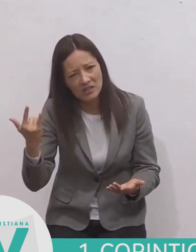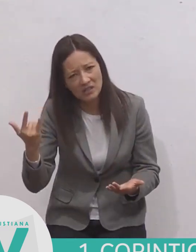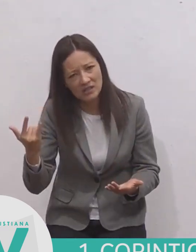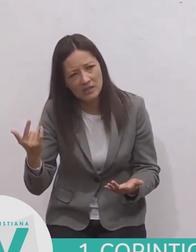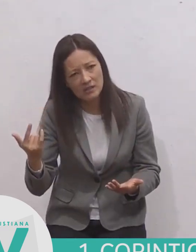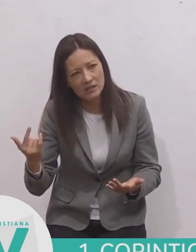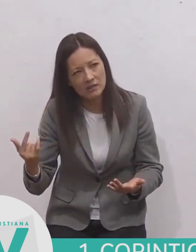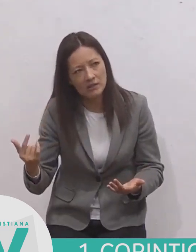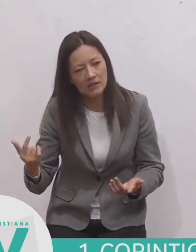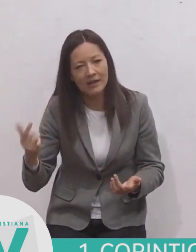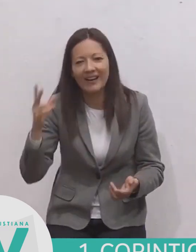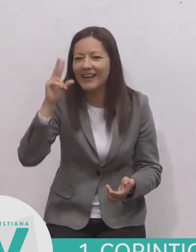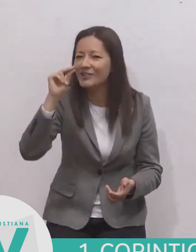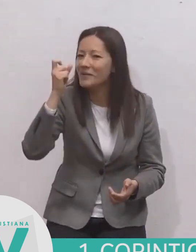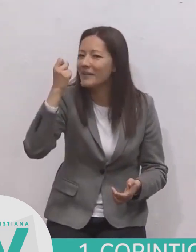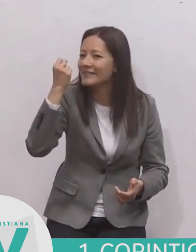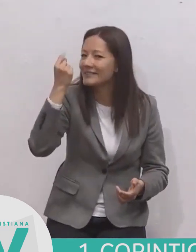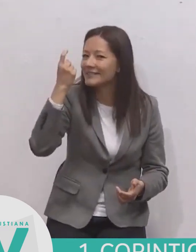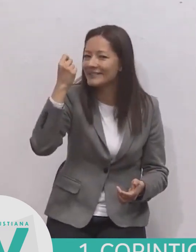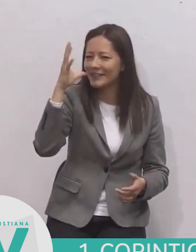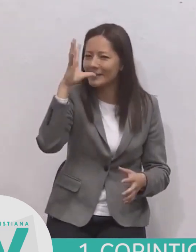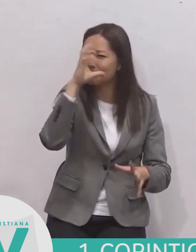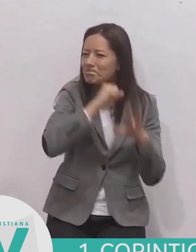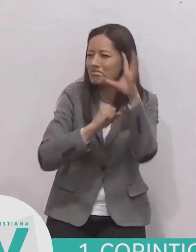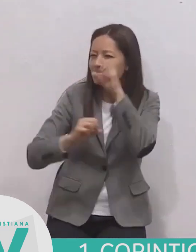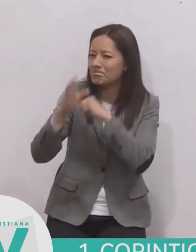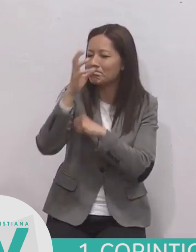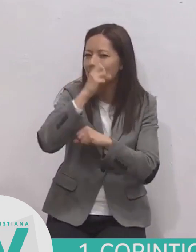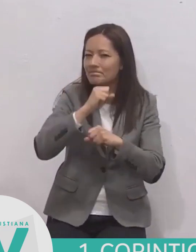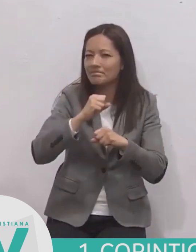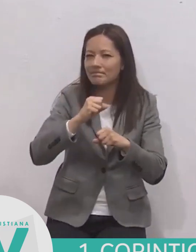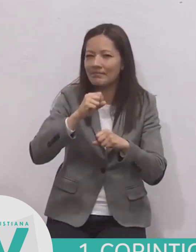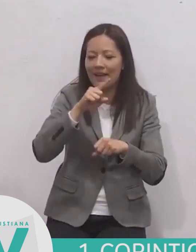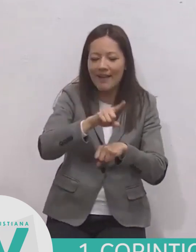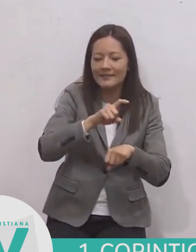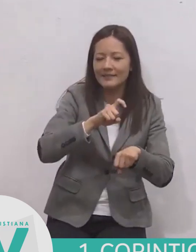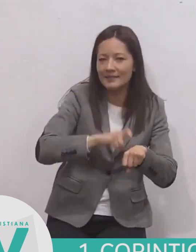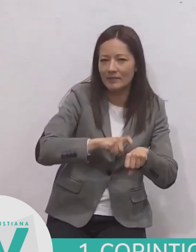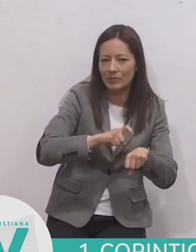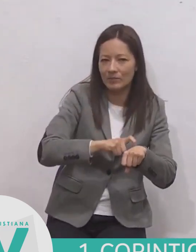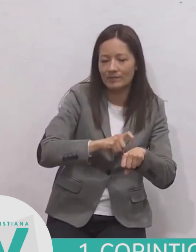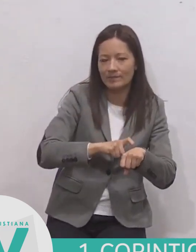Es que no está discerniendo, no está entendiendo qué es este tiempo,